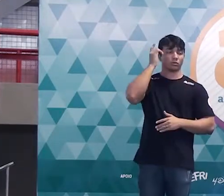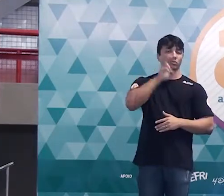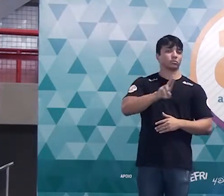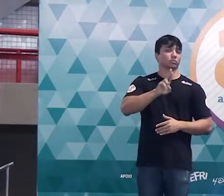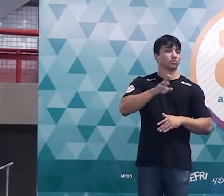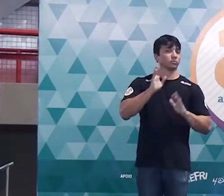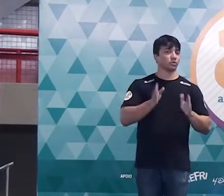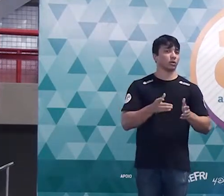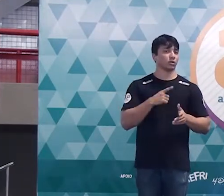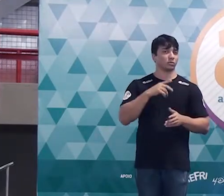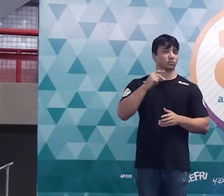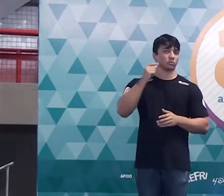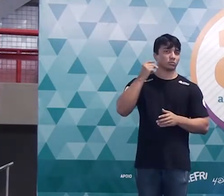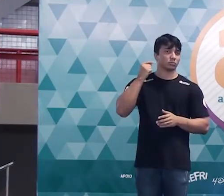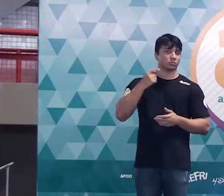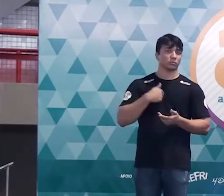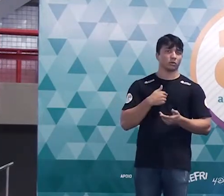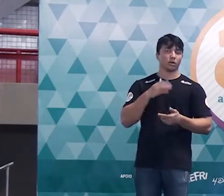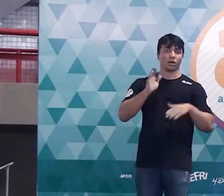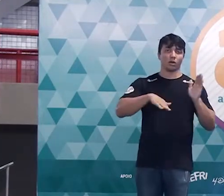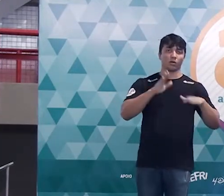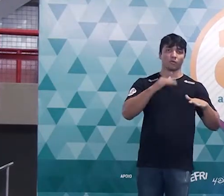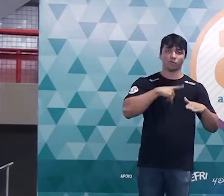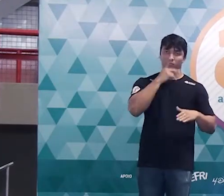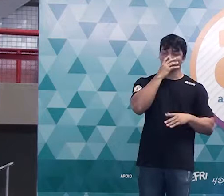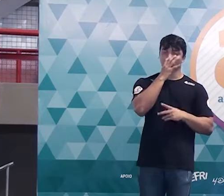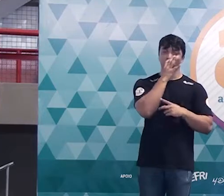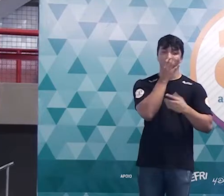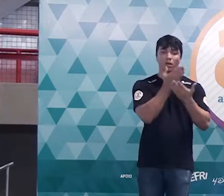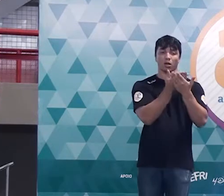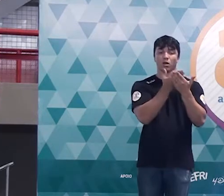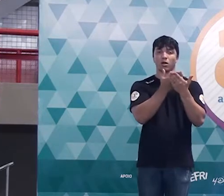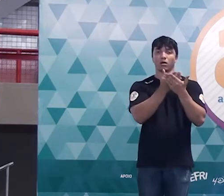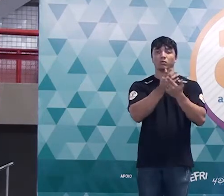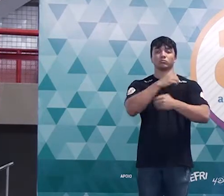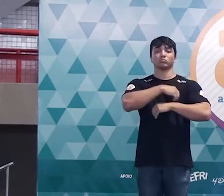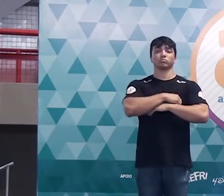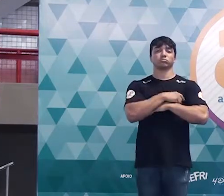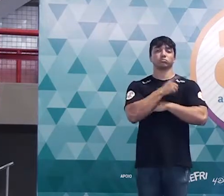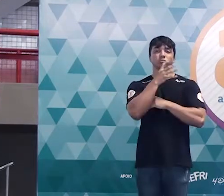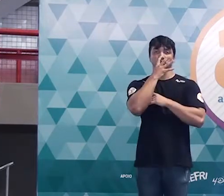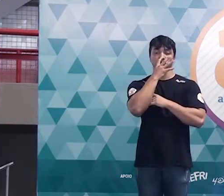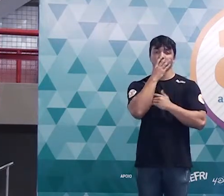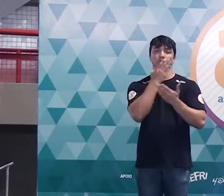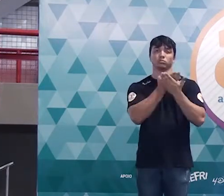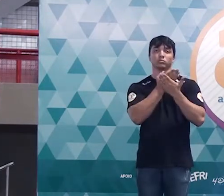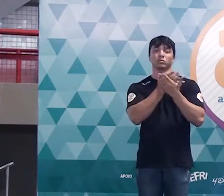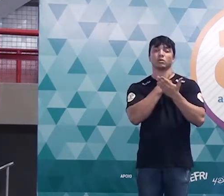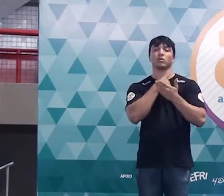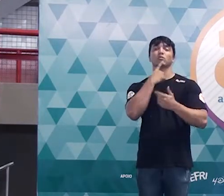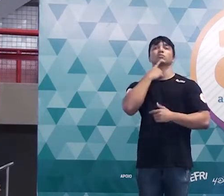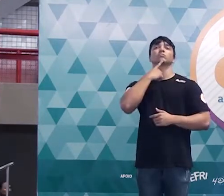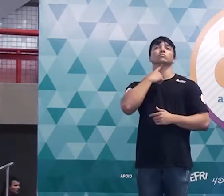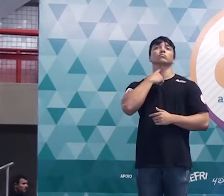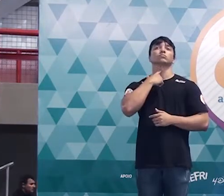já disse. Às vezes você está assistindo a uma aula, aí você tem